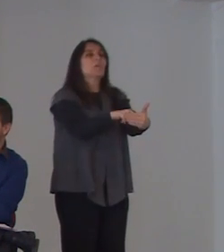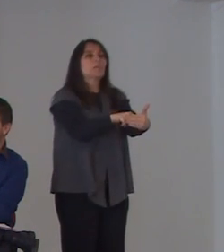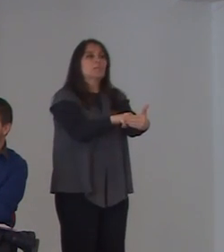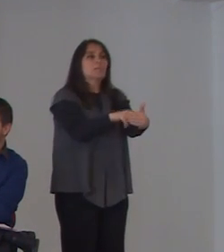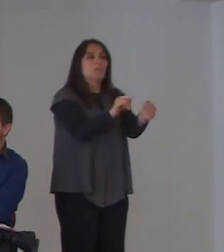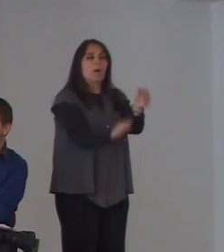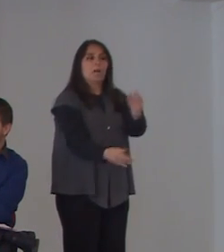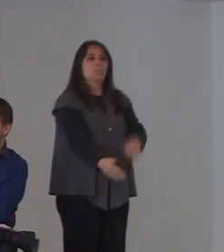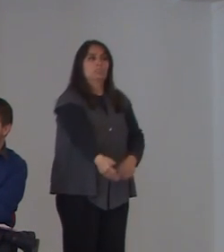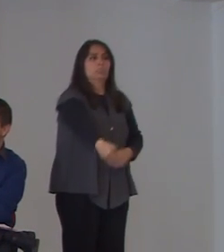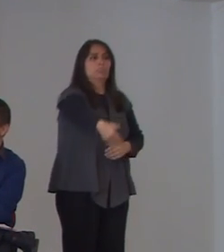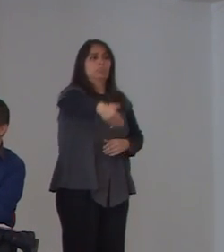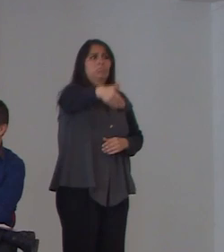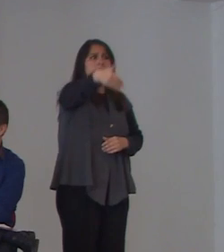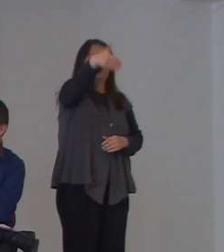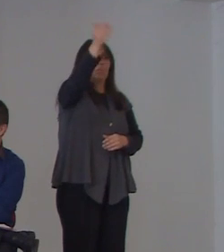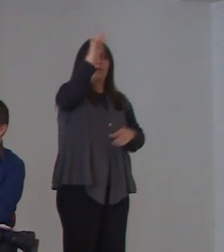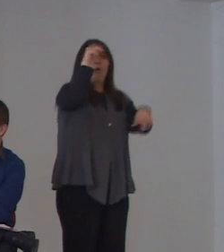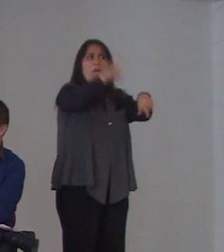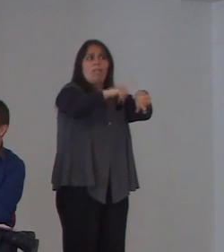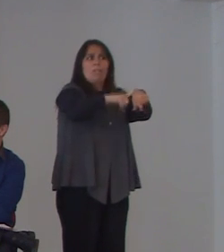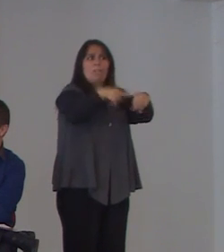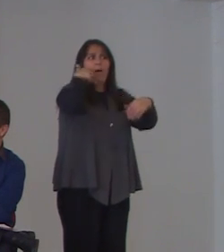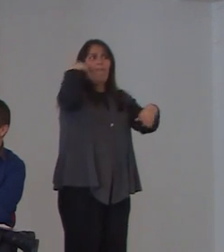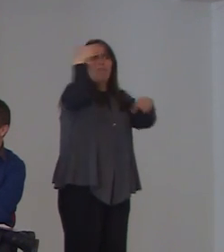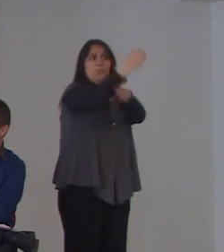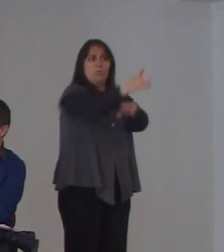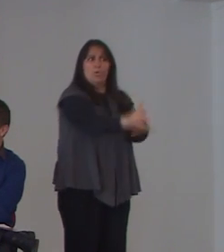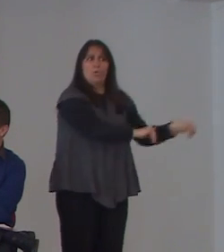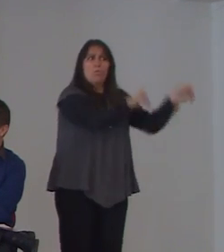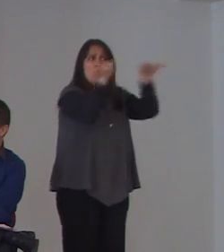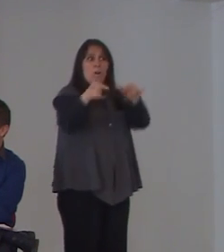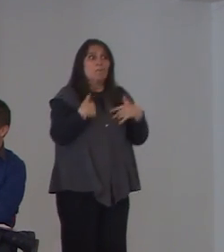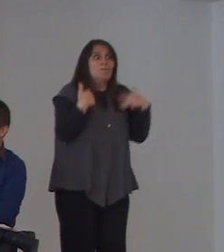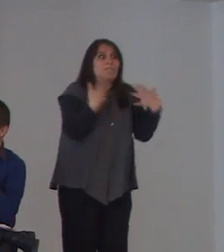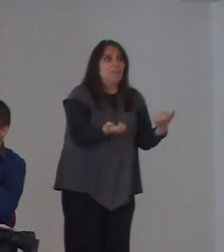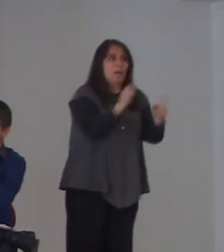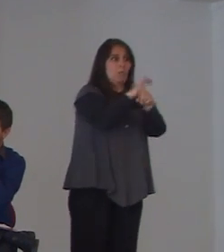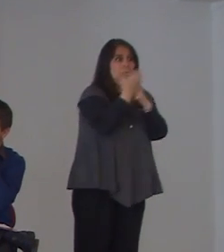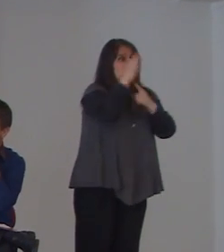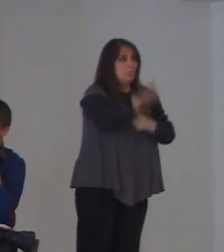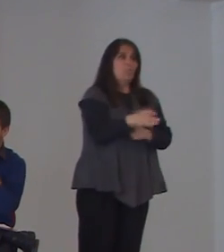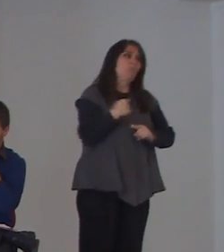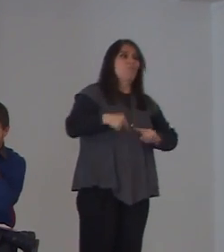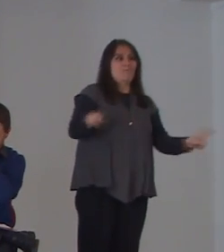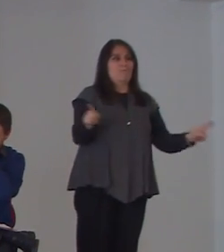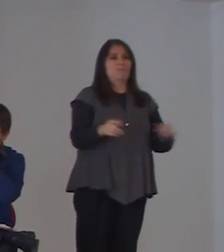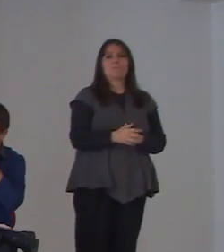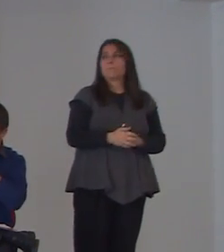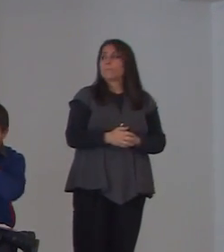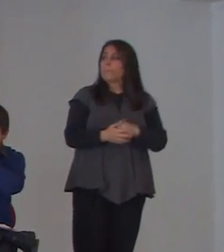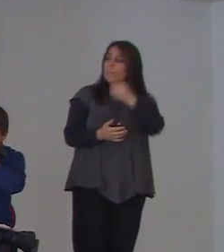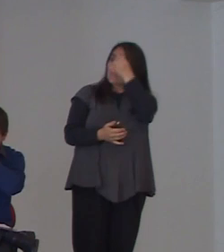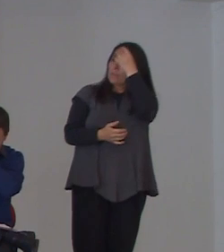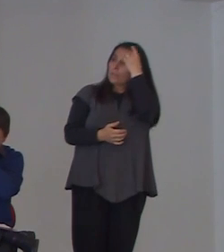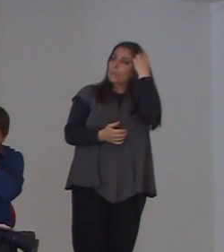ser igual con el tiempo. Entonces, eso por un lado, y en torno a la educación, el papel o el concepto